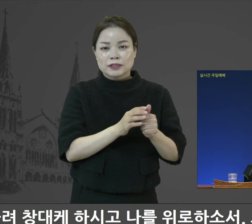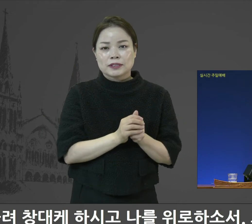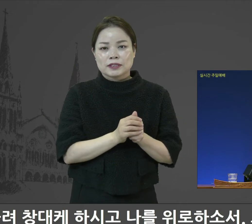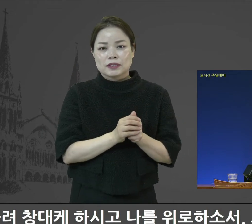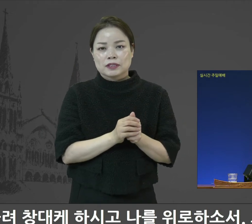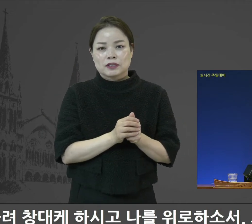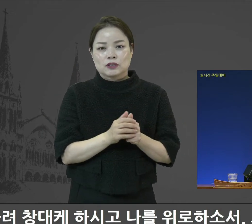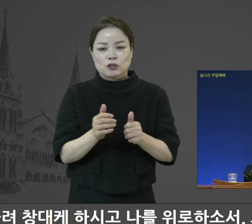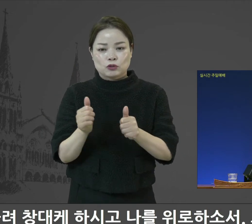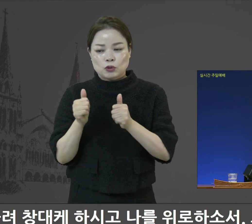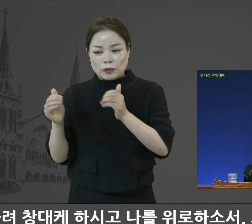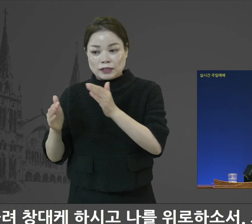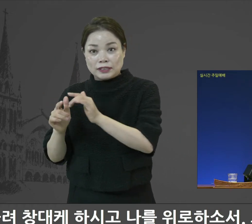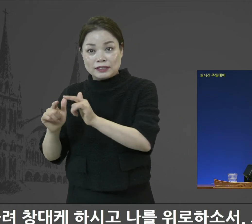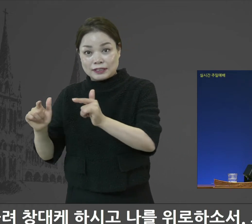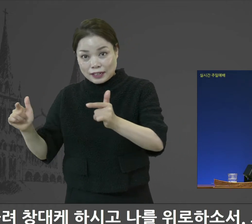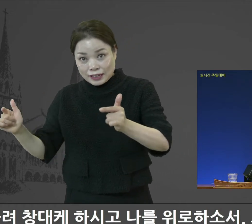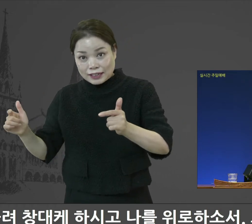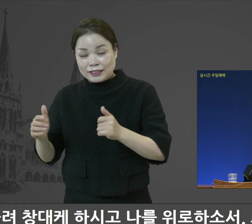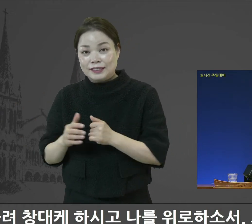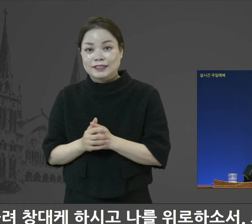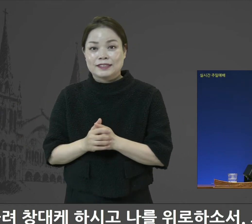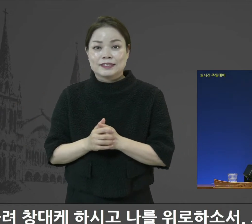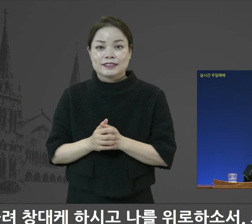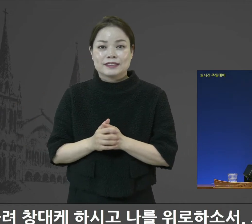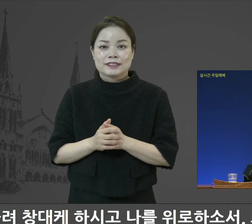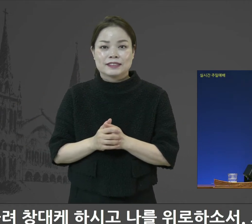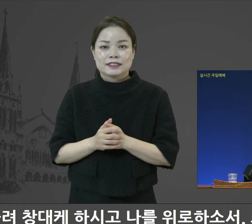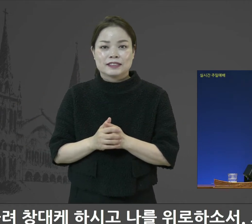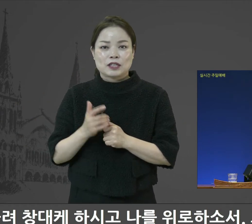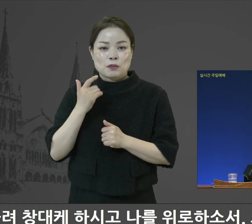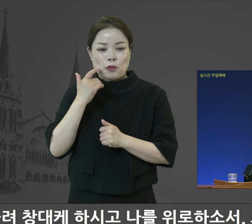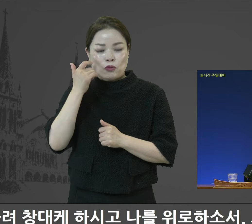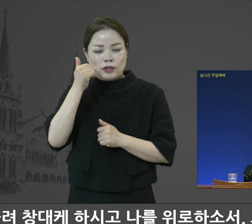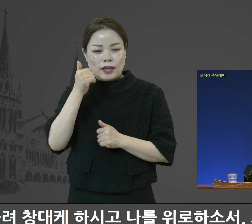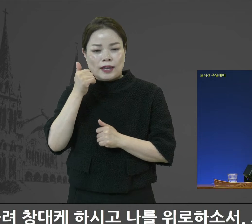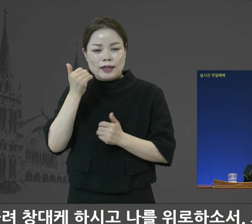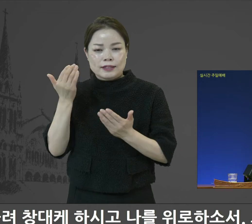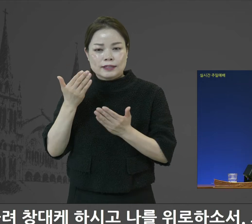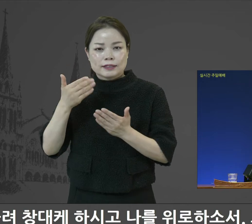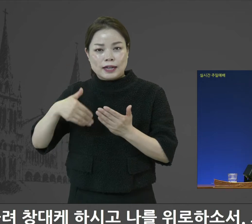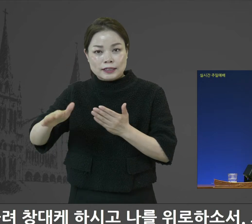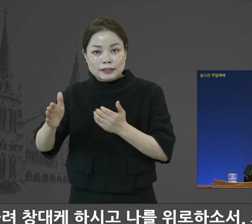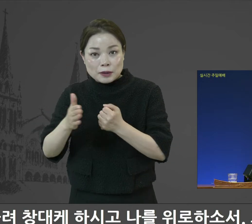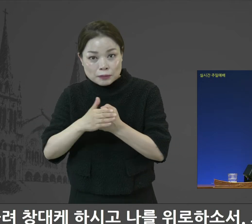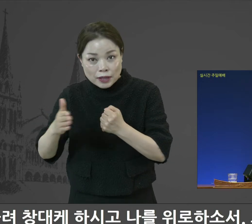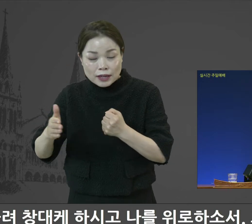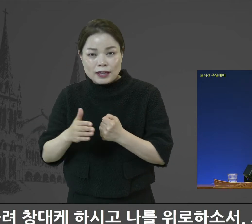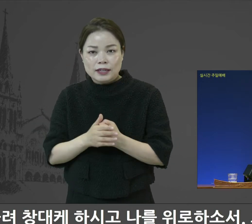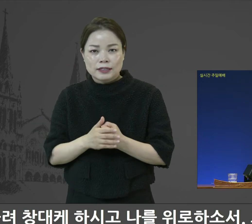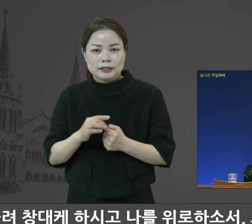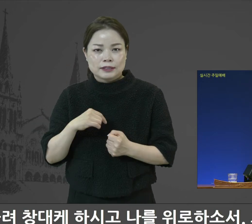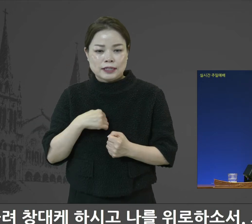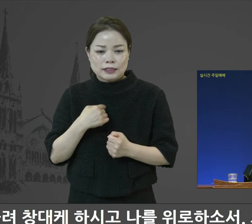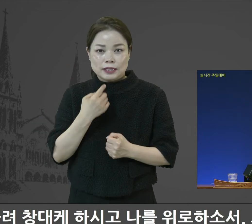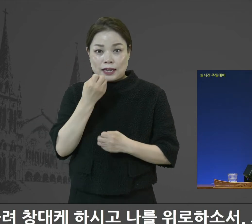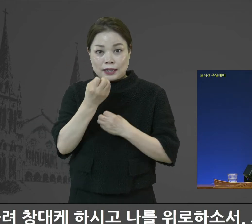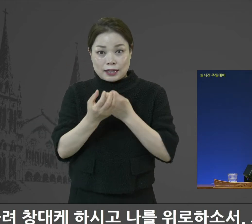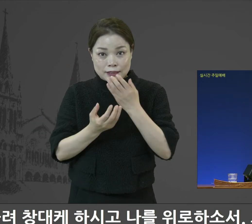이 졸업하는 졸업생들에게 이제 그 목회 현장으로 나가니까 이렇게 자신의